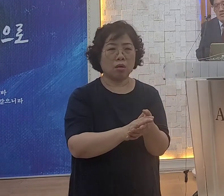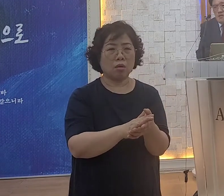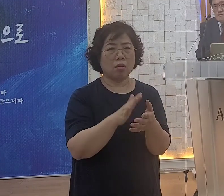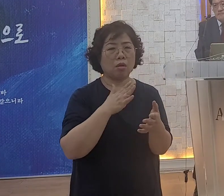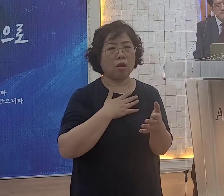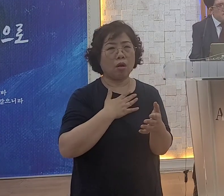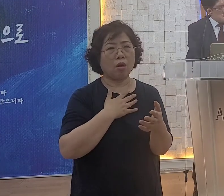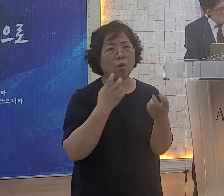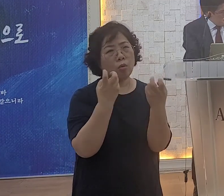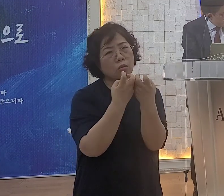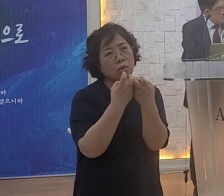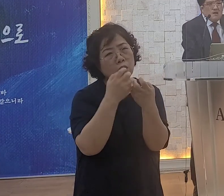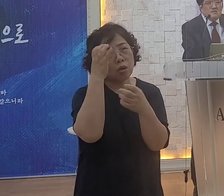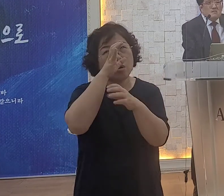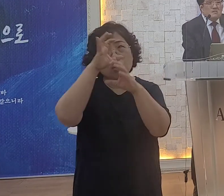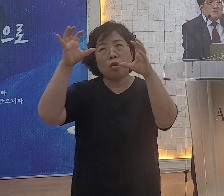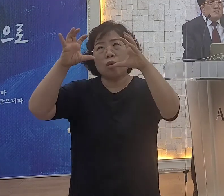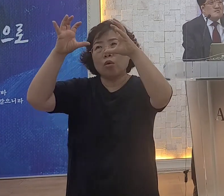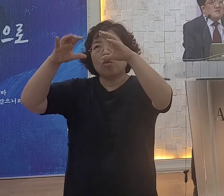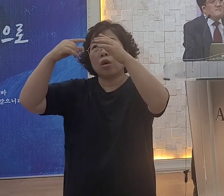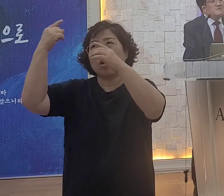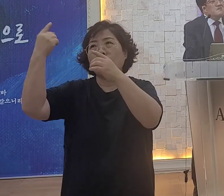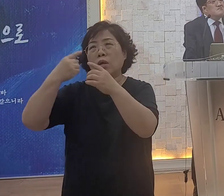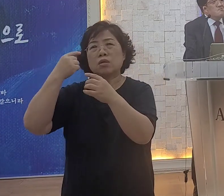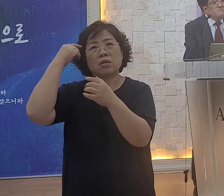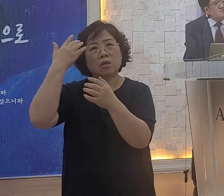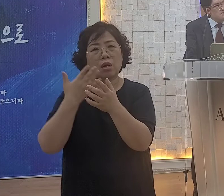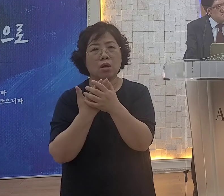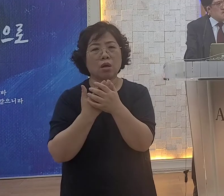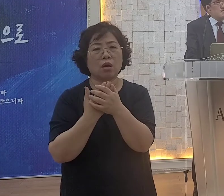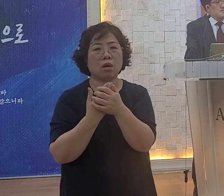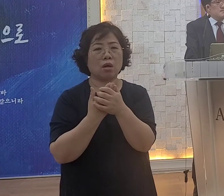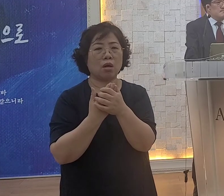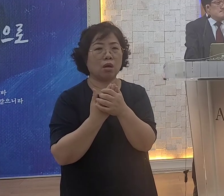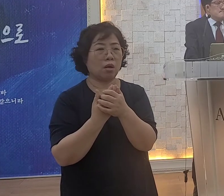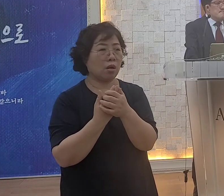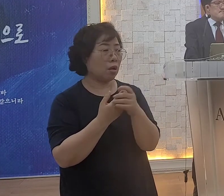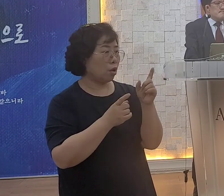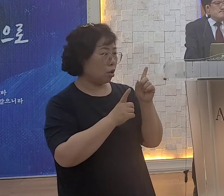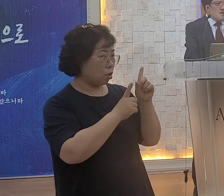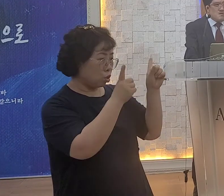천국에 있을 때 저 고통당하는 저 밑에 지옥이 보이는 순간